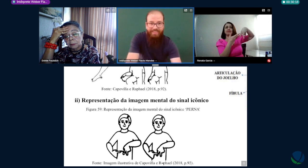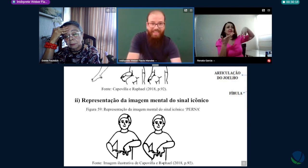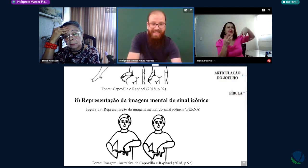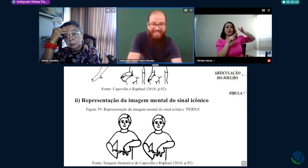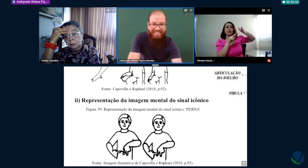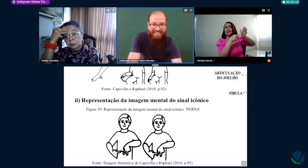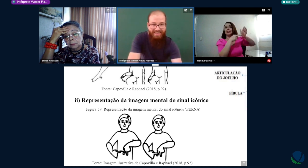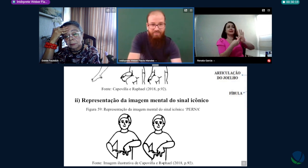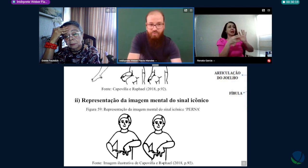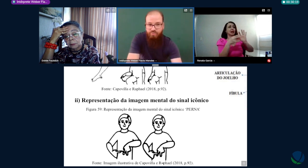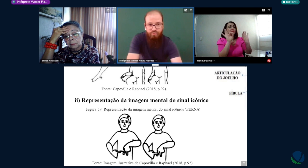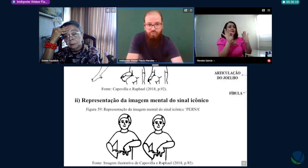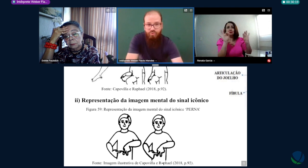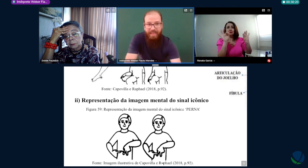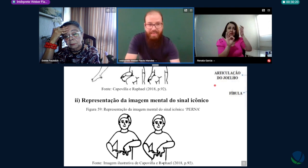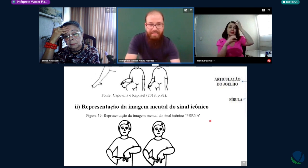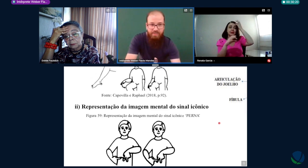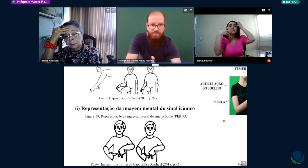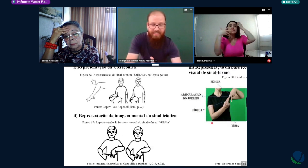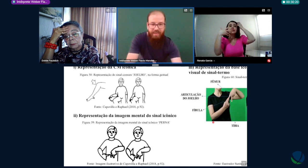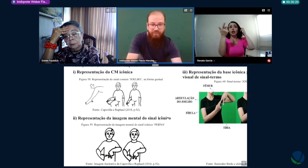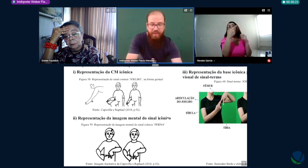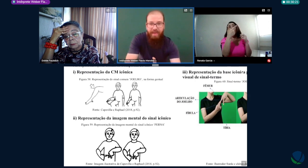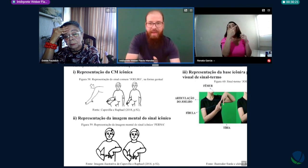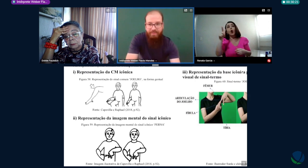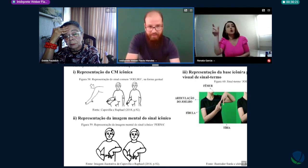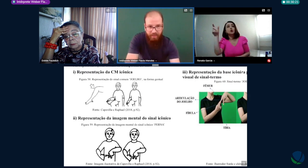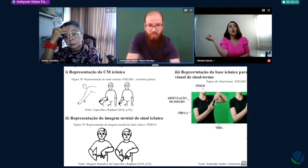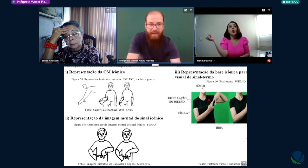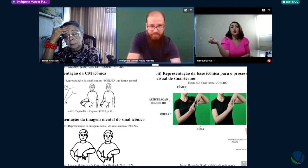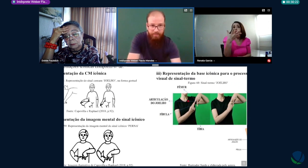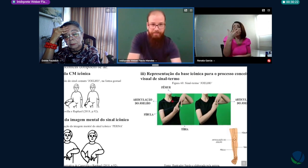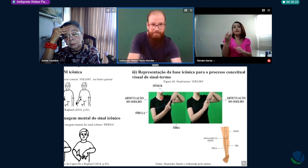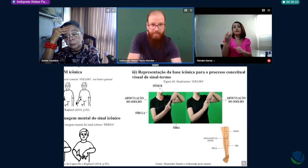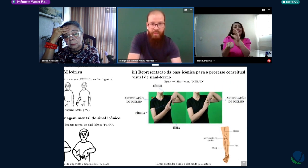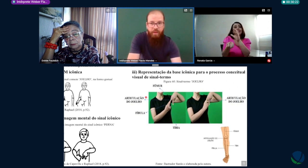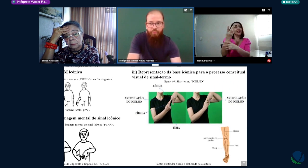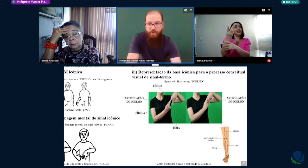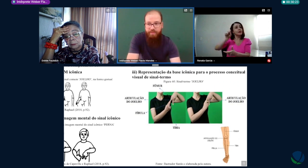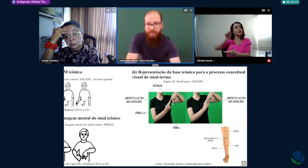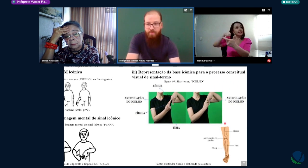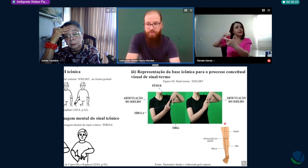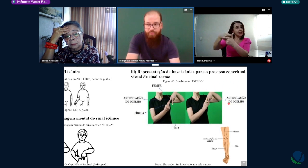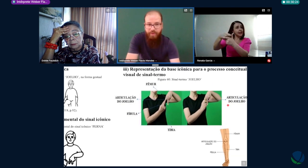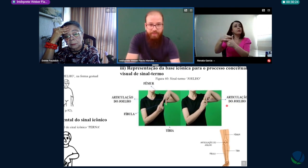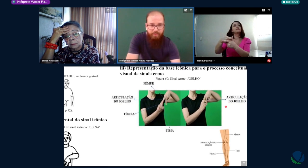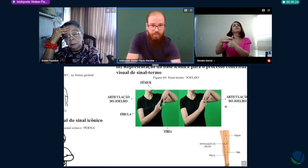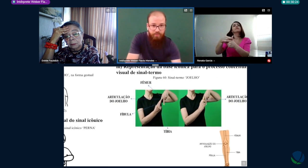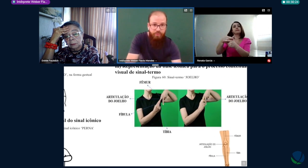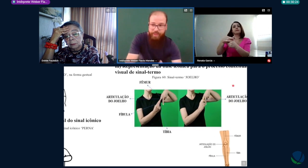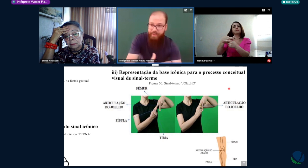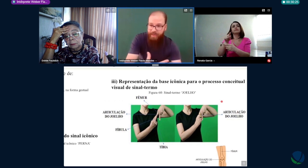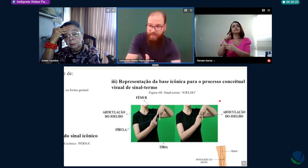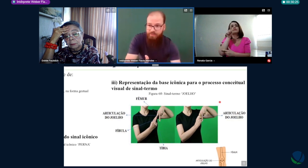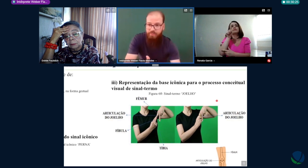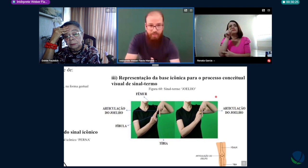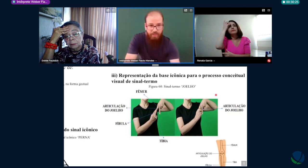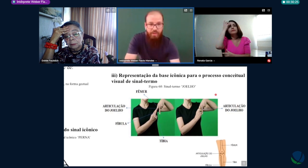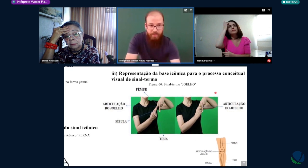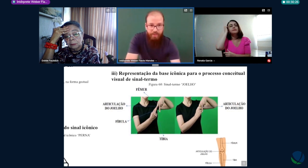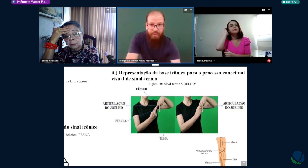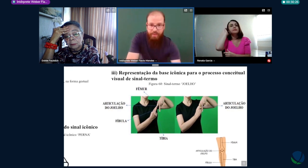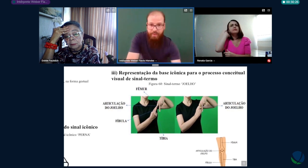joelho, e aí não tem, assim, um significado adequado. Foi, então, quando foi